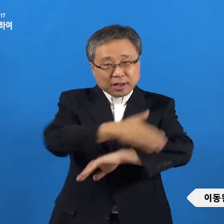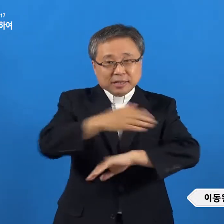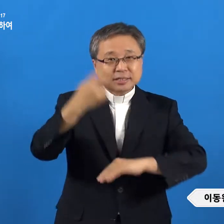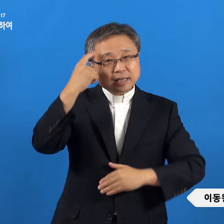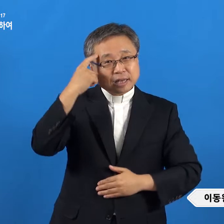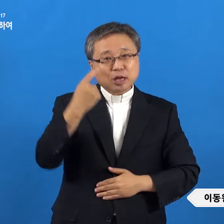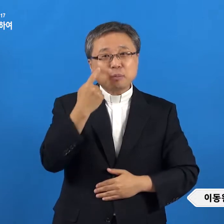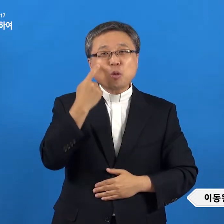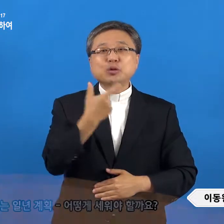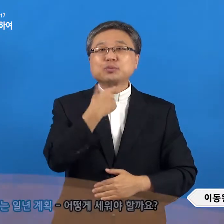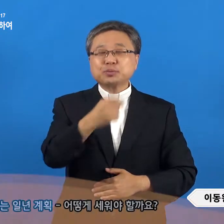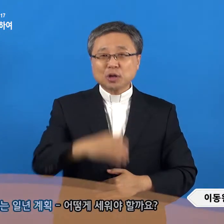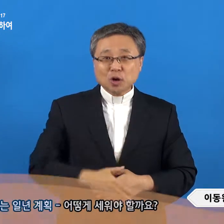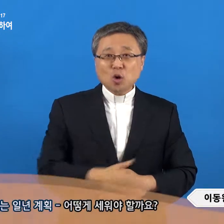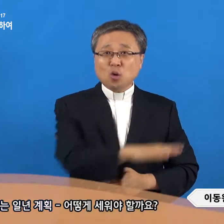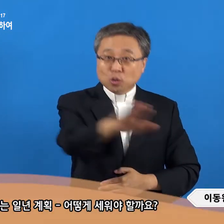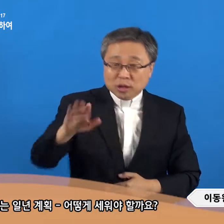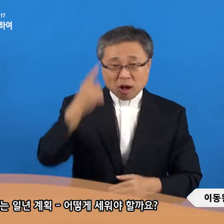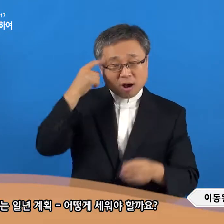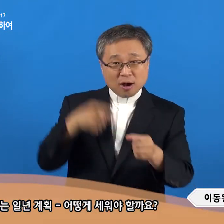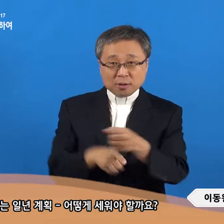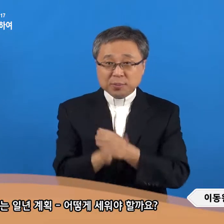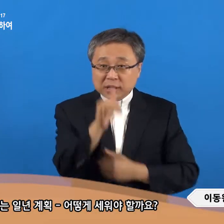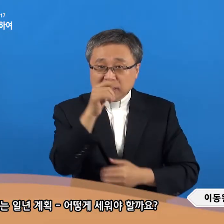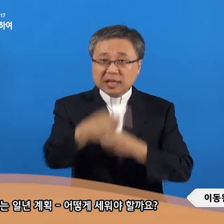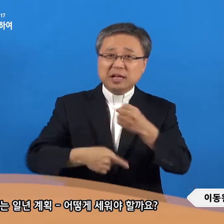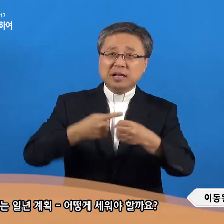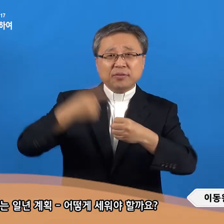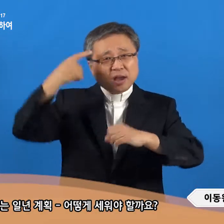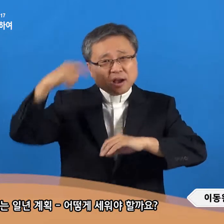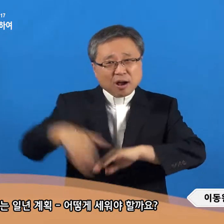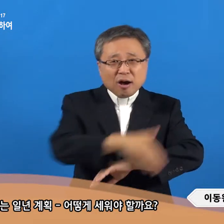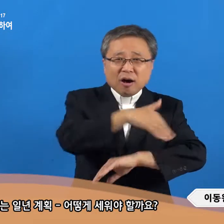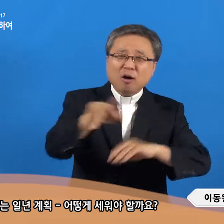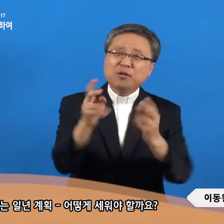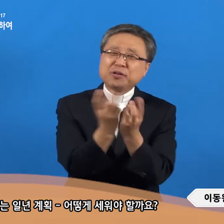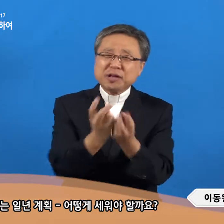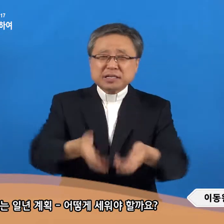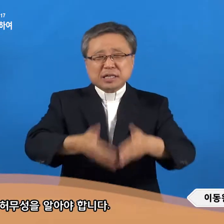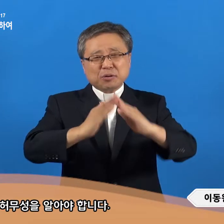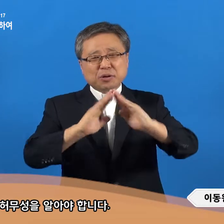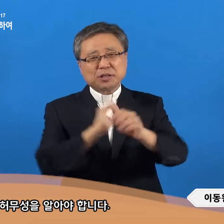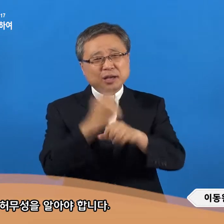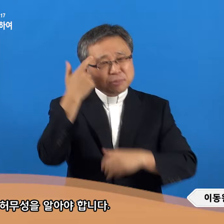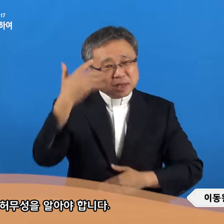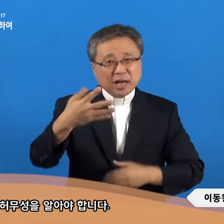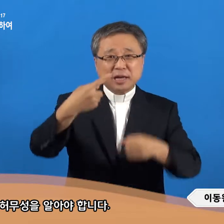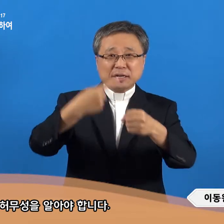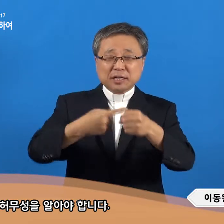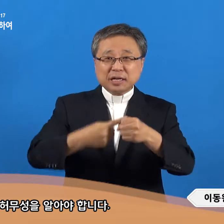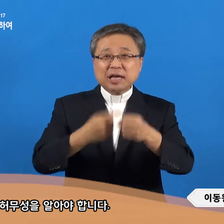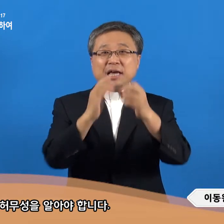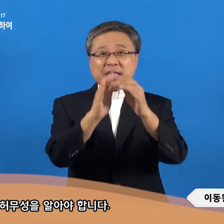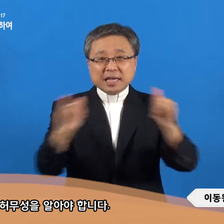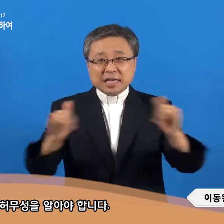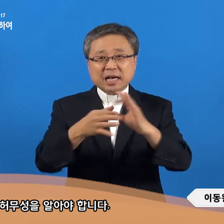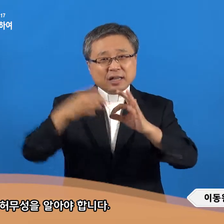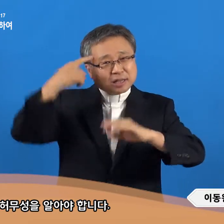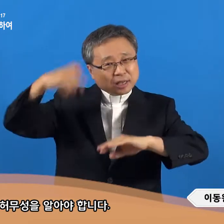싶습니다. 우리들의 의미 있는 1년 계획 어떻게 세워져야 할까요? 첫째로 인간 계획의 허무성을